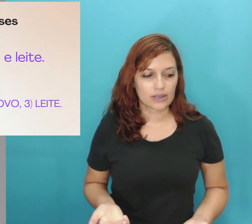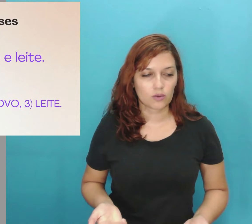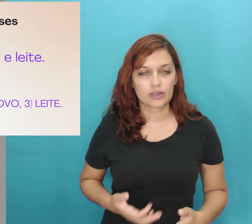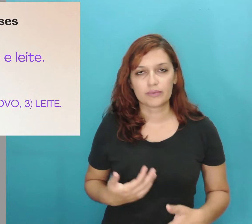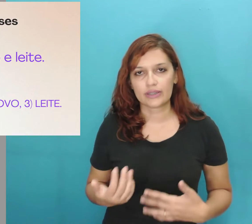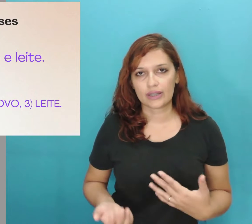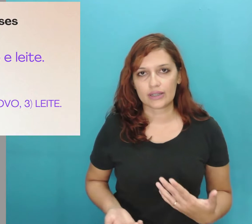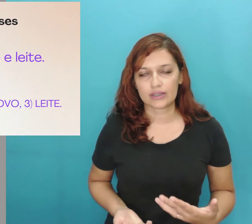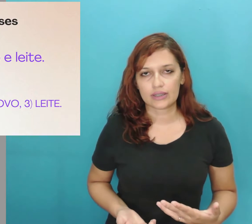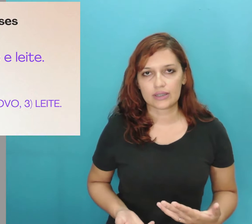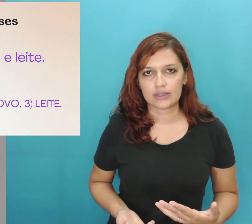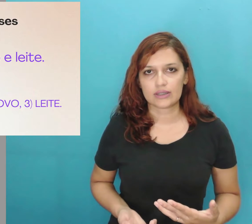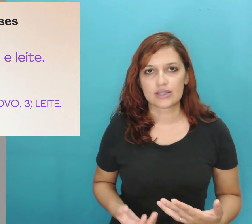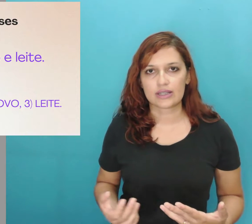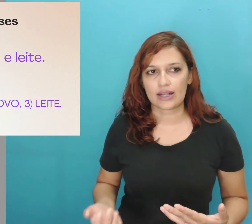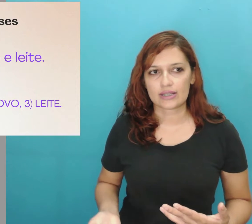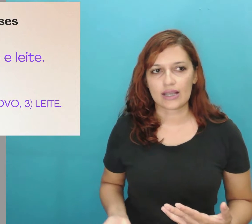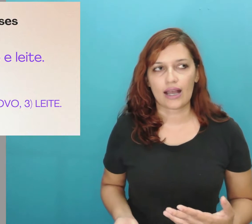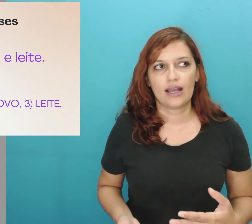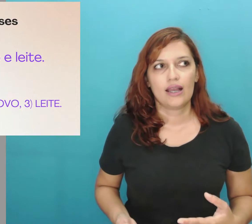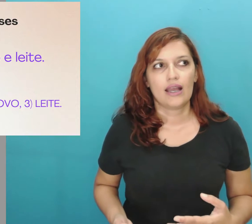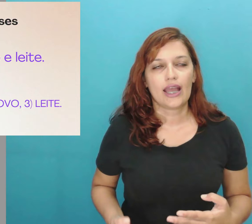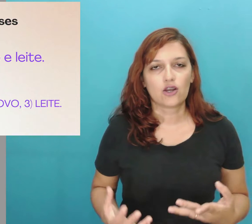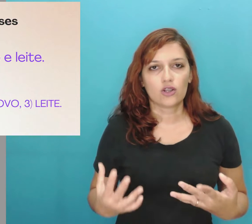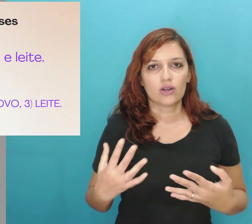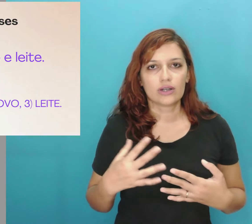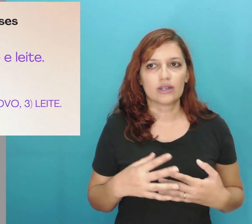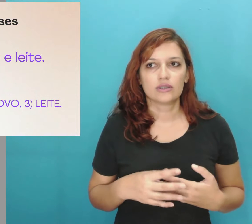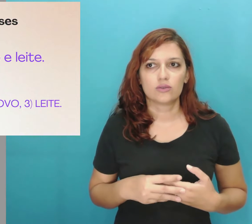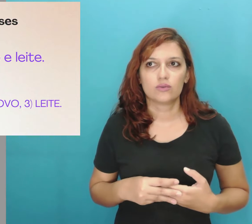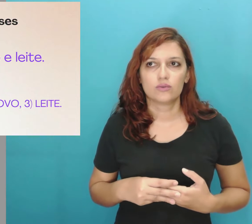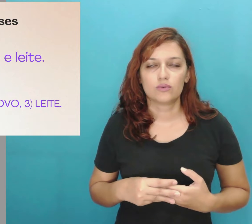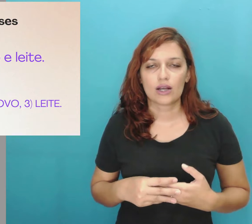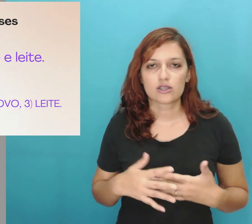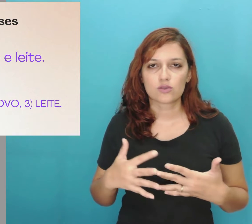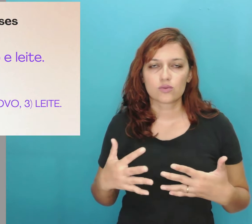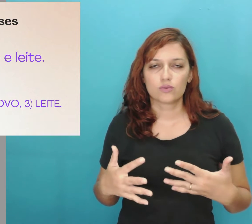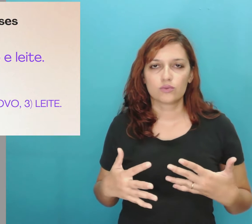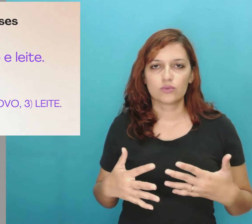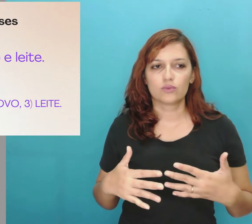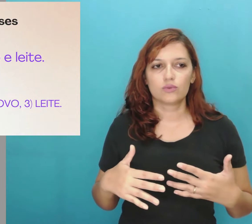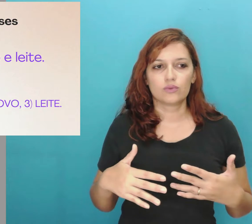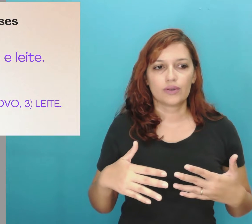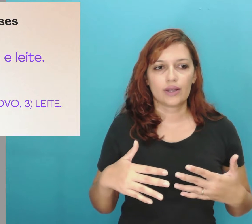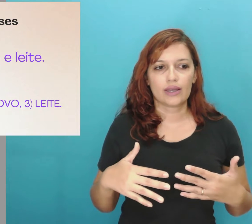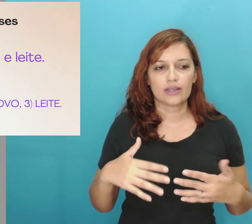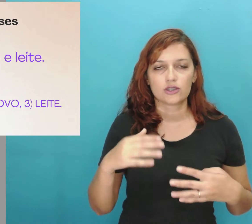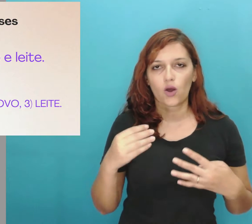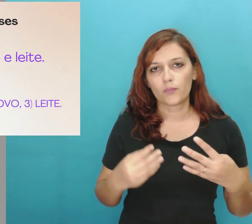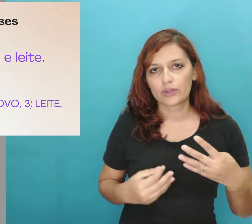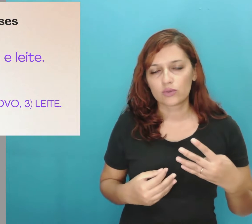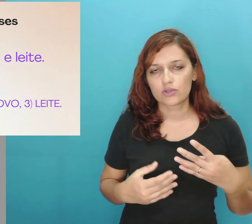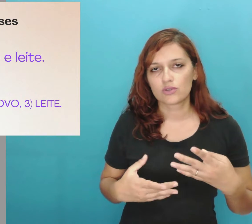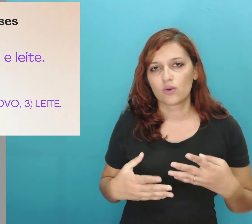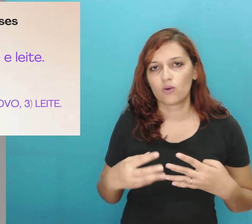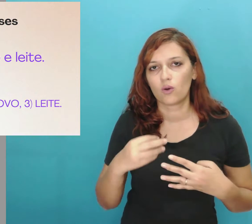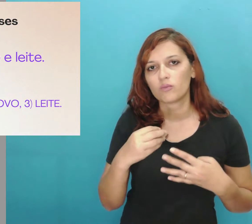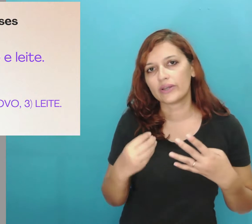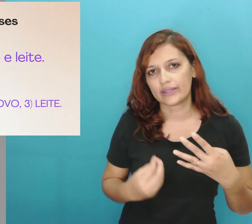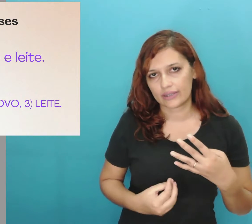Outra maneira de sinalizar é colocando o assunto em tópicos ou como